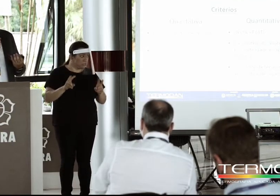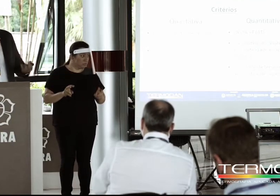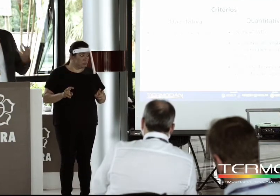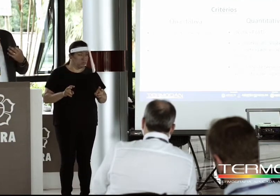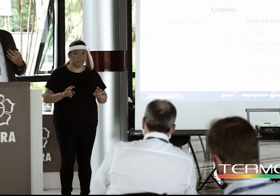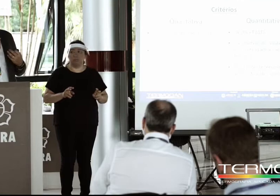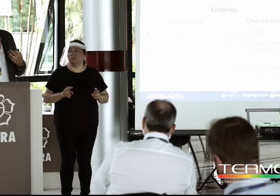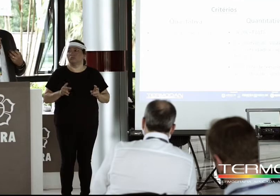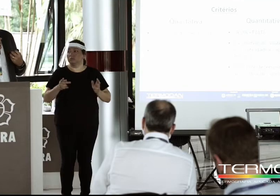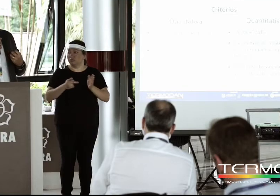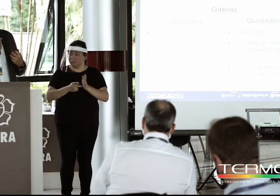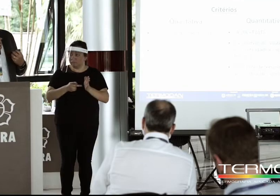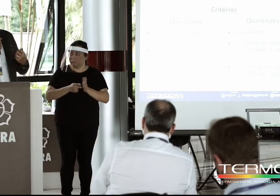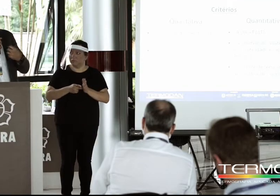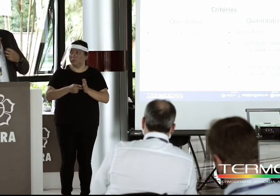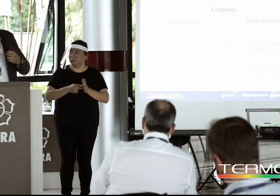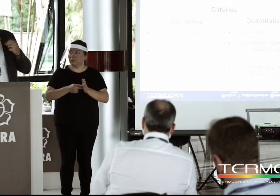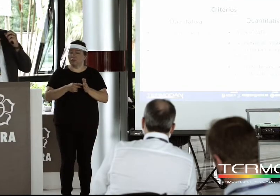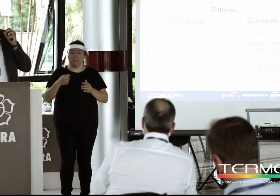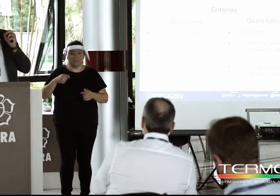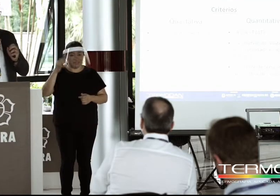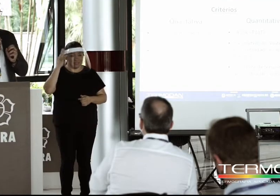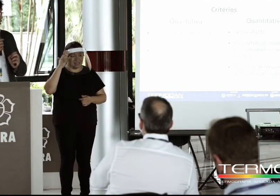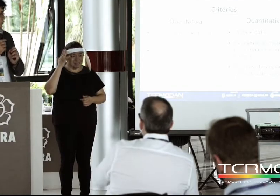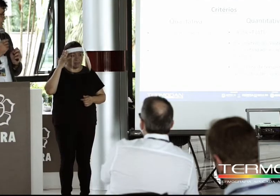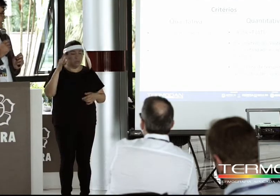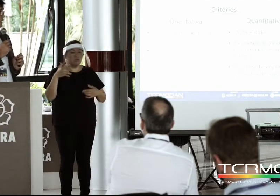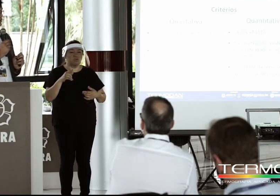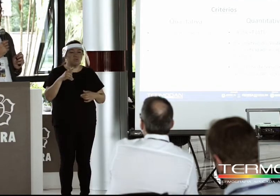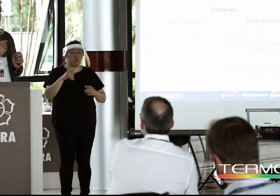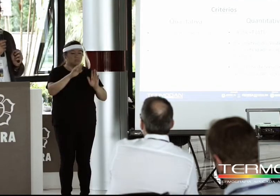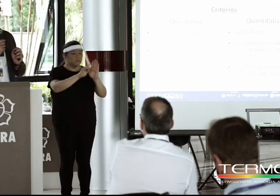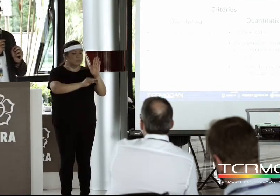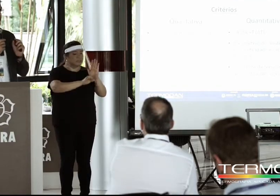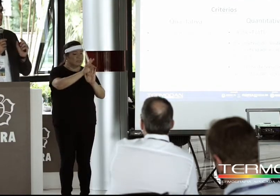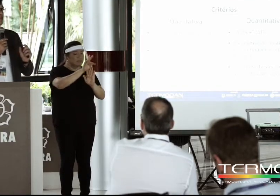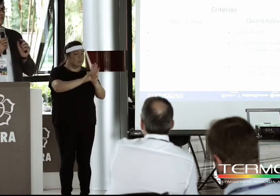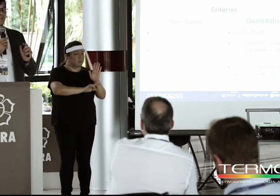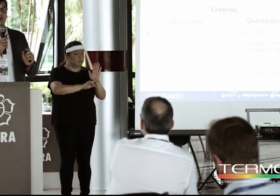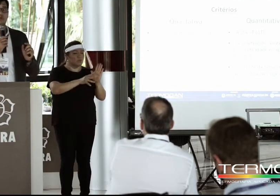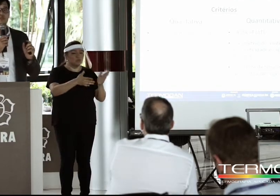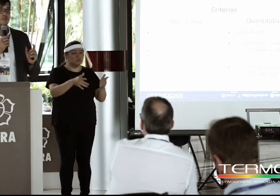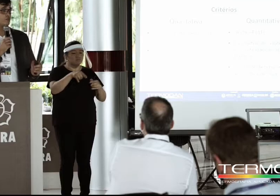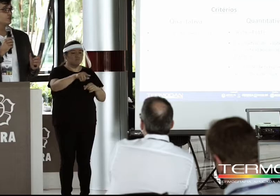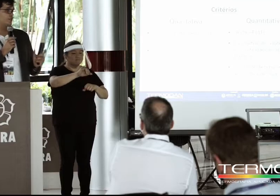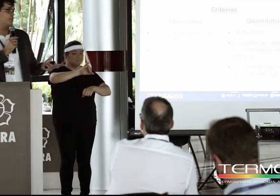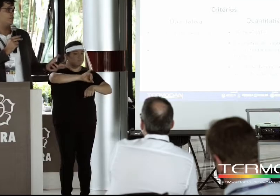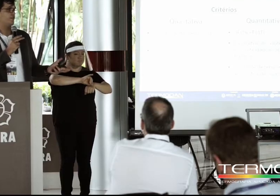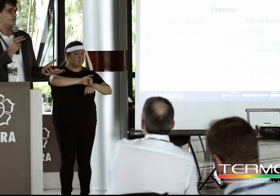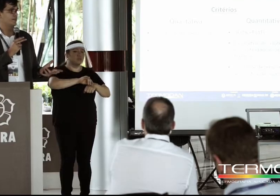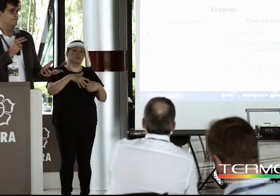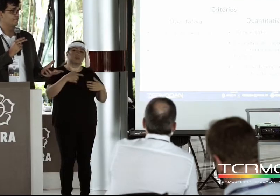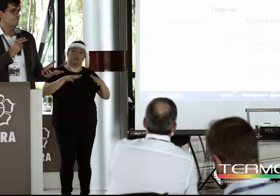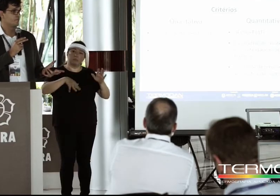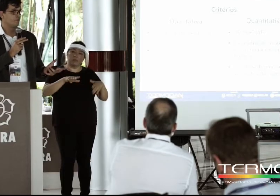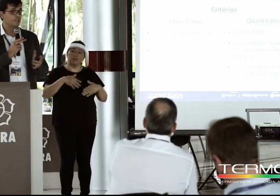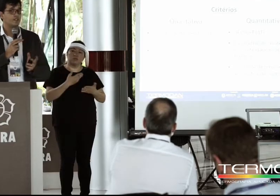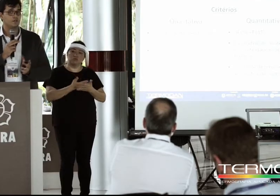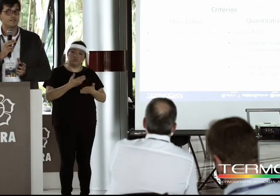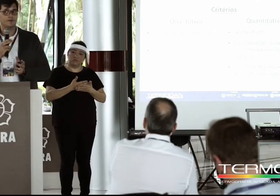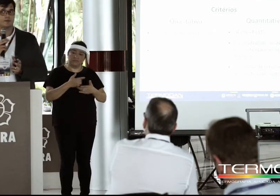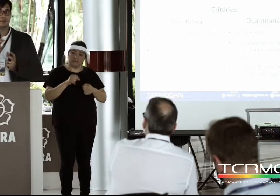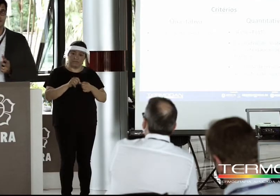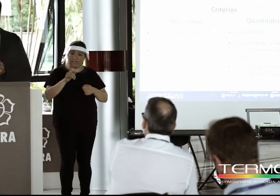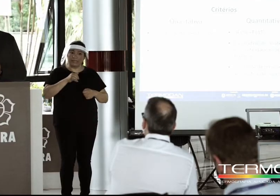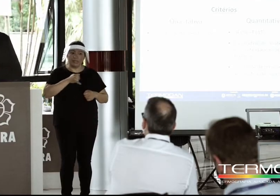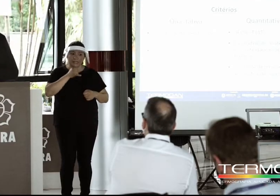de realmente ter que saber a temperatura real do objeto, ela depende um pouco dos estudos que a gente vai fazer. Vou dar